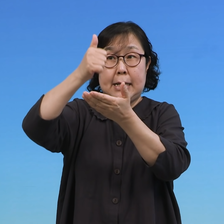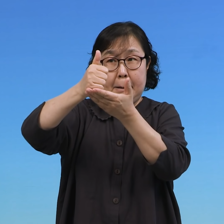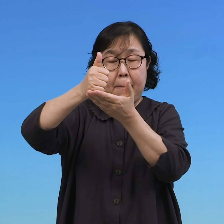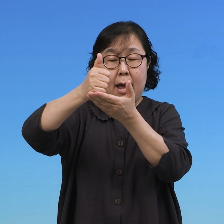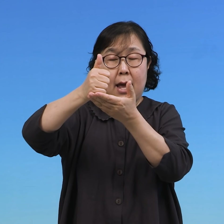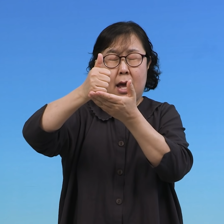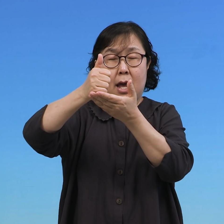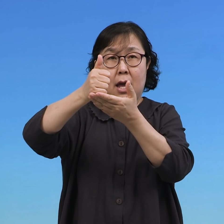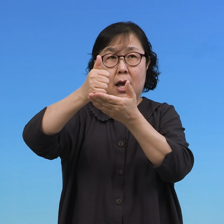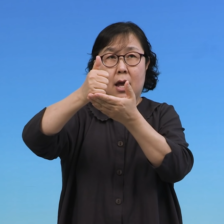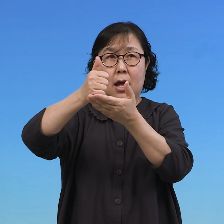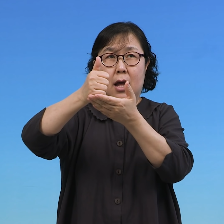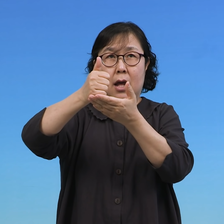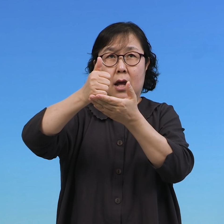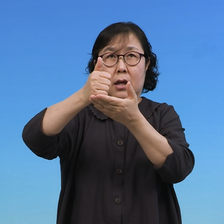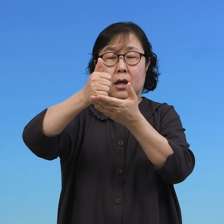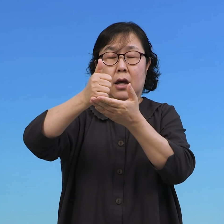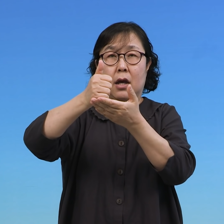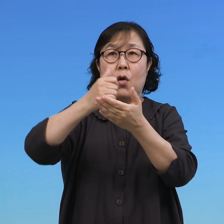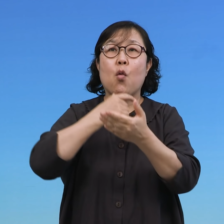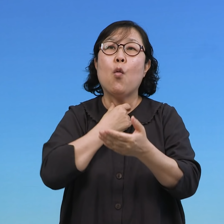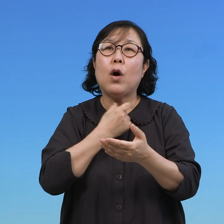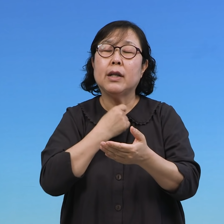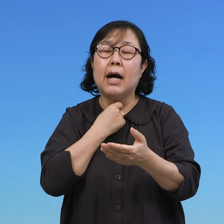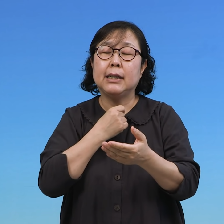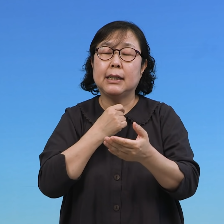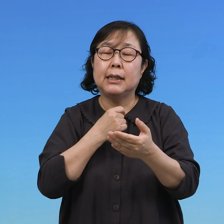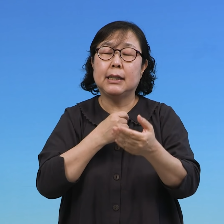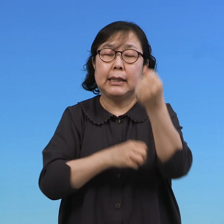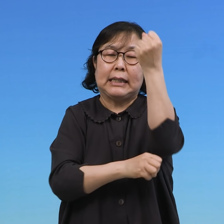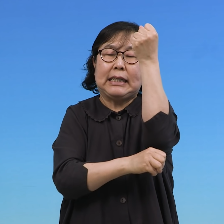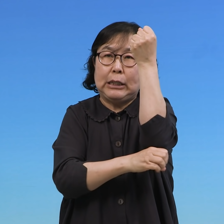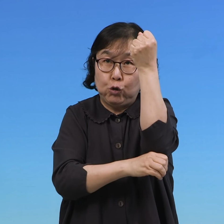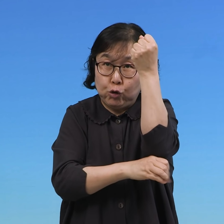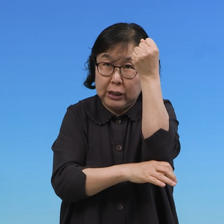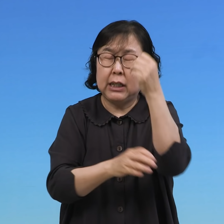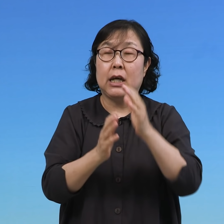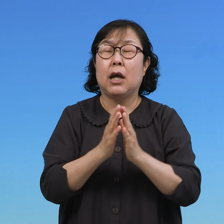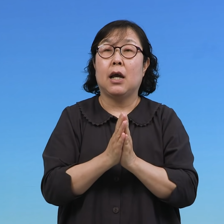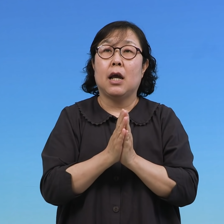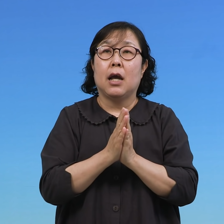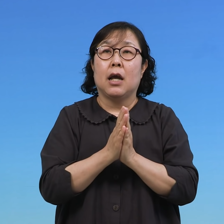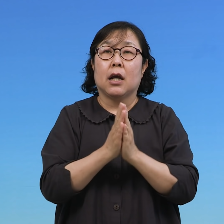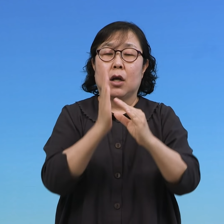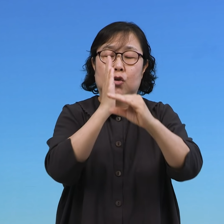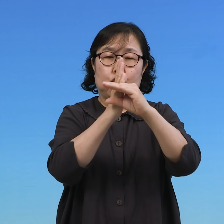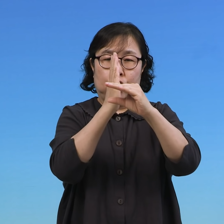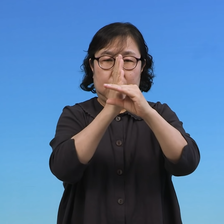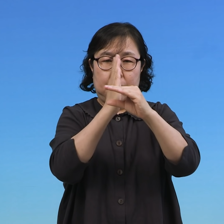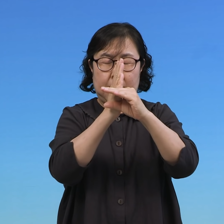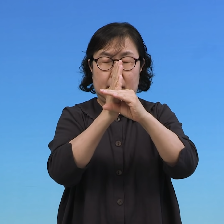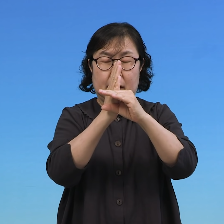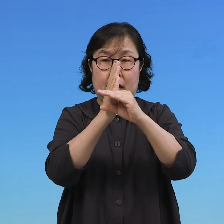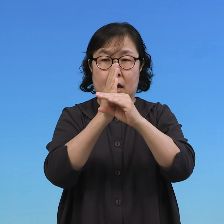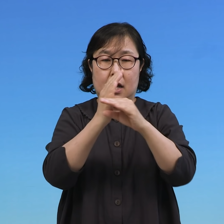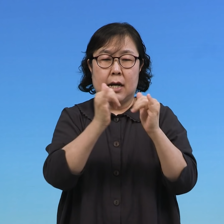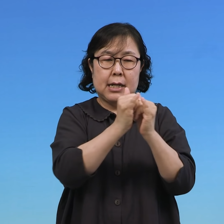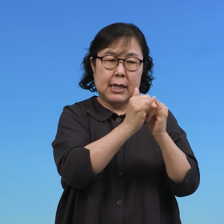하나님 나름대로의 기준이 인간들이 늘 익숙하게 생각하는 그 기준과는 다를